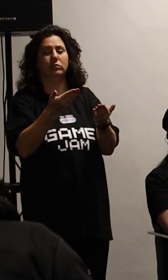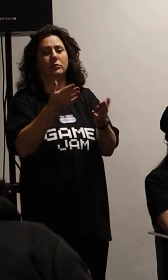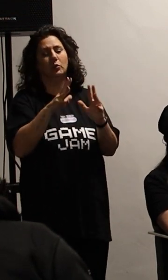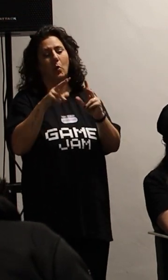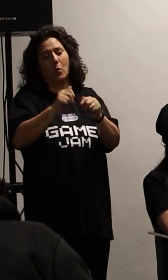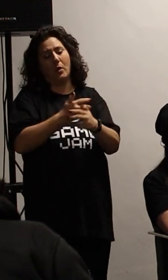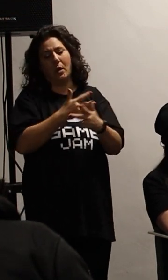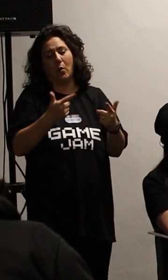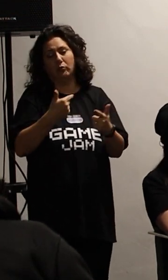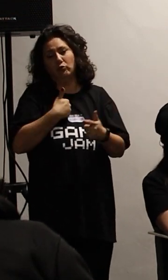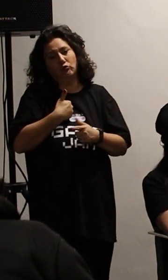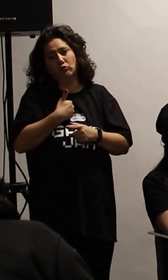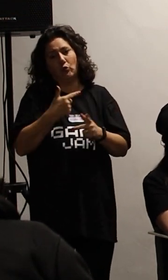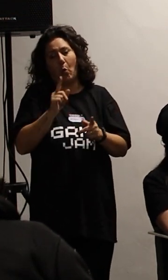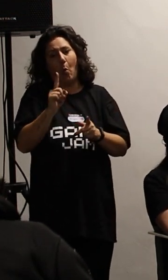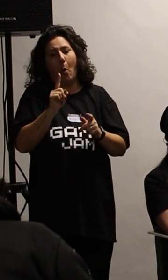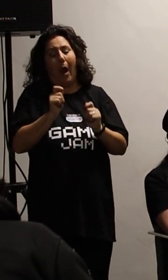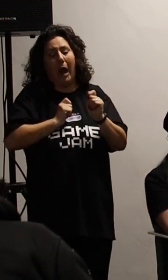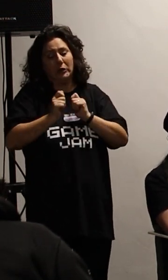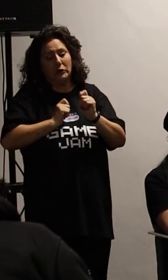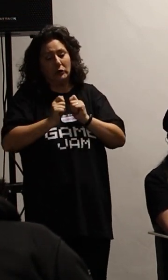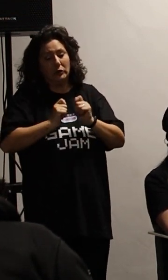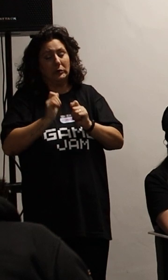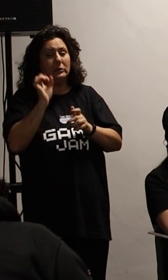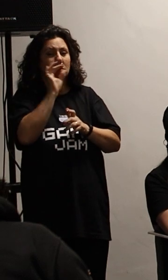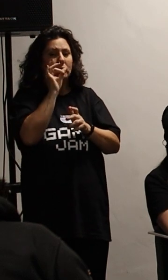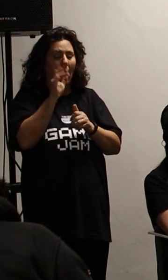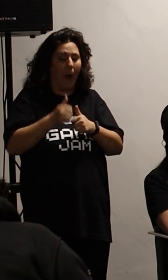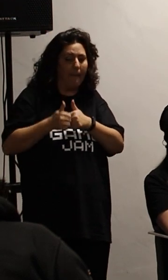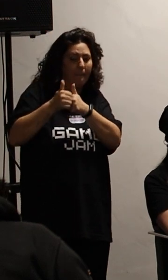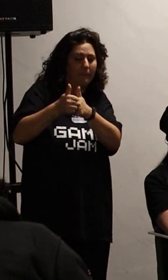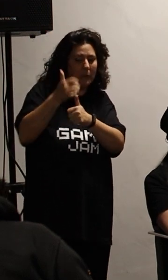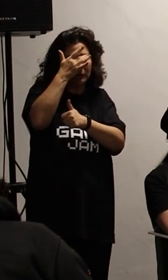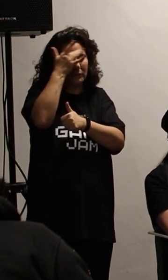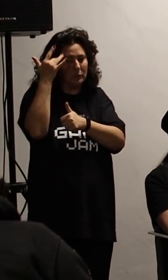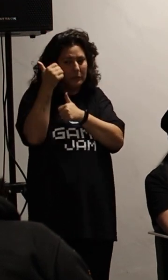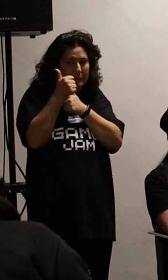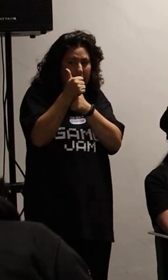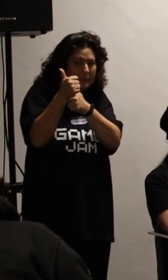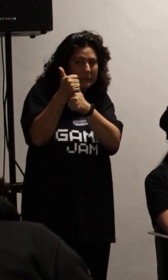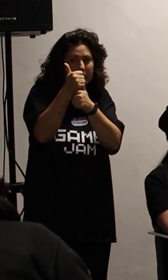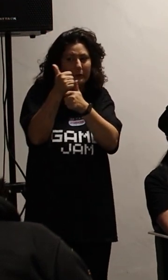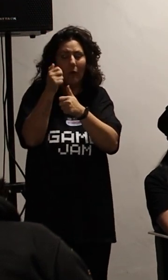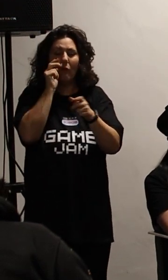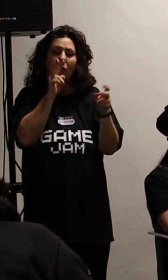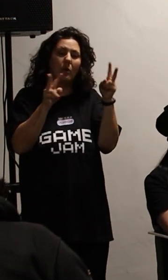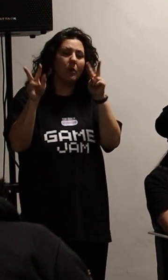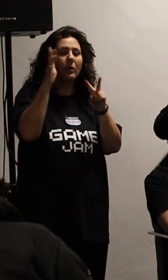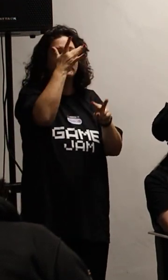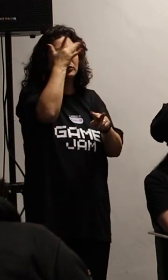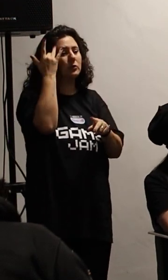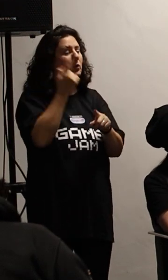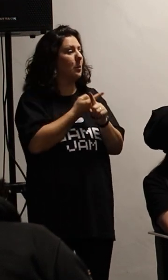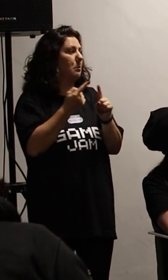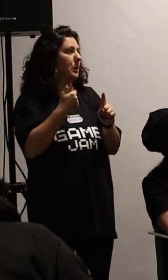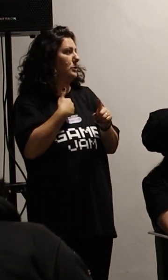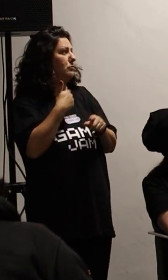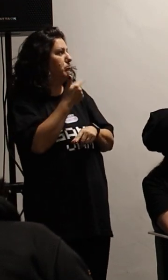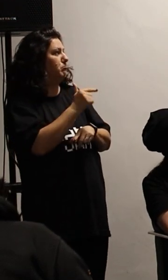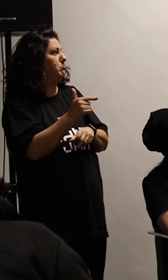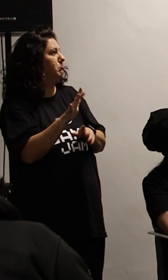sou artista, eu tenho um ArtStation só para mim poder acompanhar as pessoas, assim, seguir e acompanhar os artistas que eu acho interessantes.